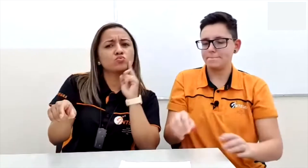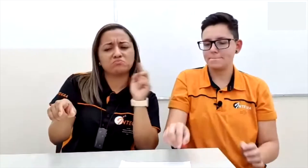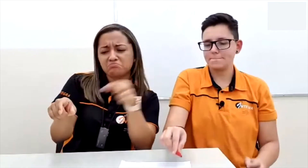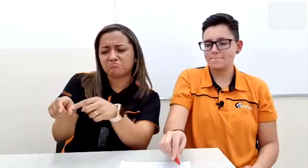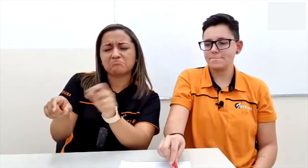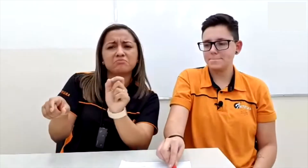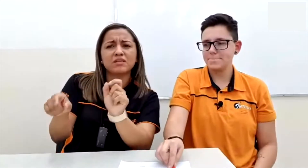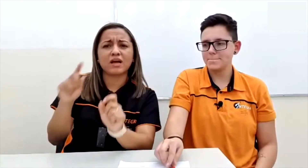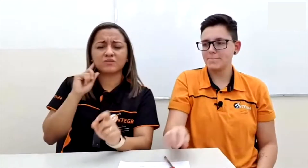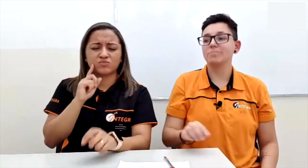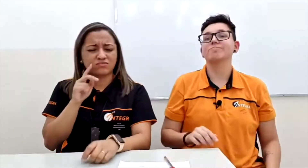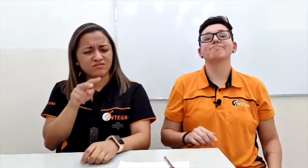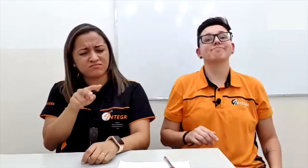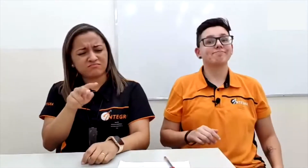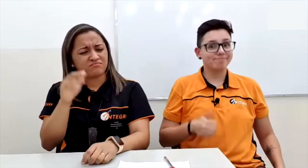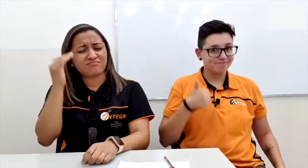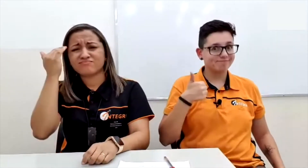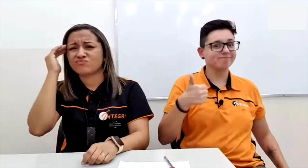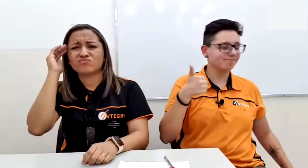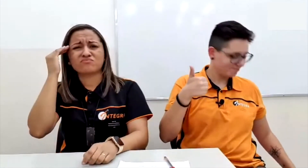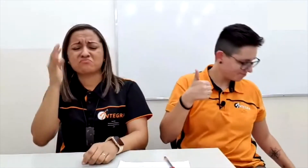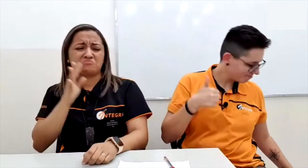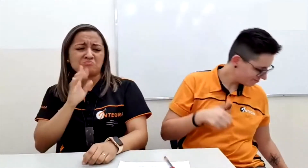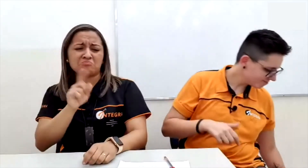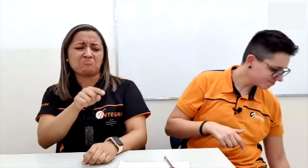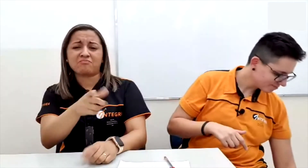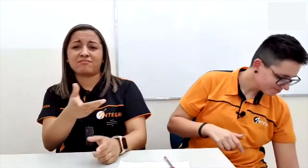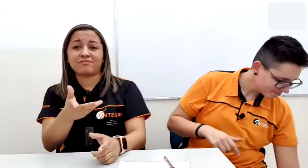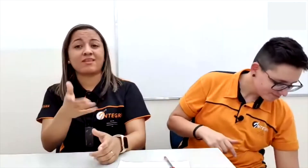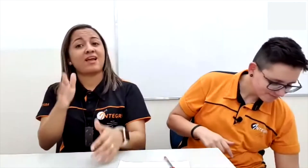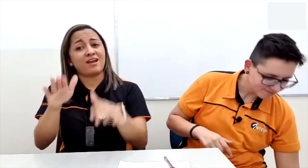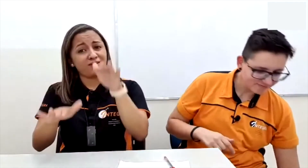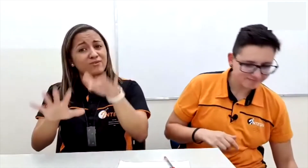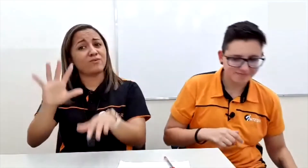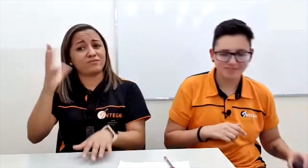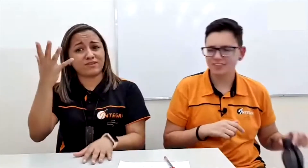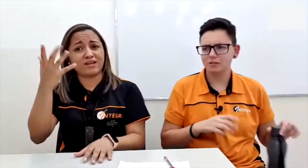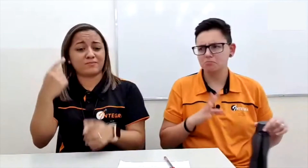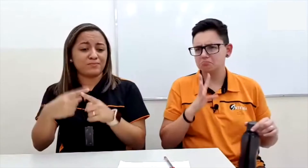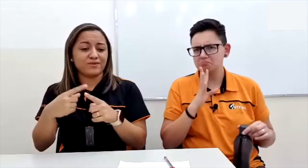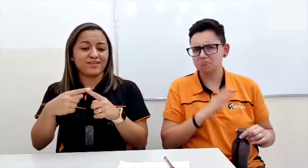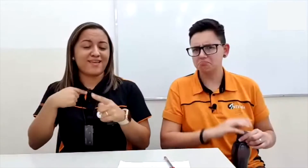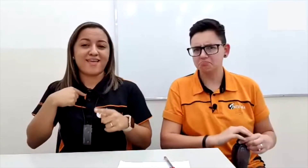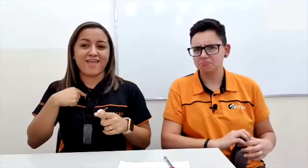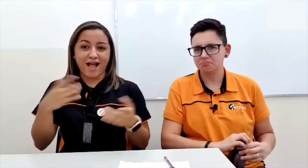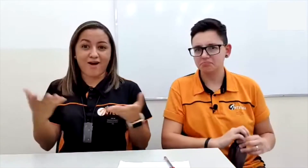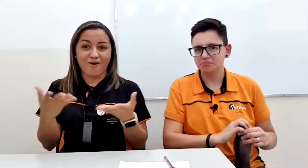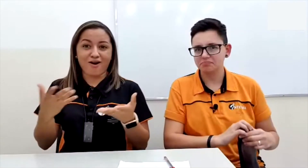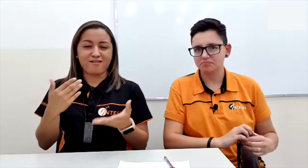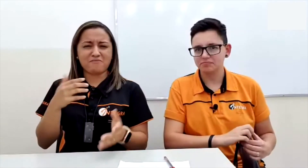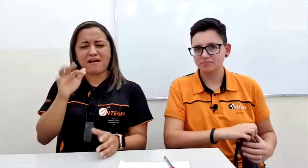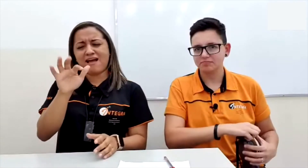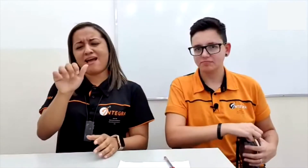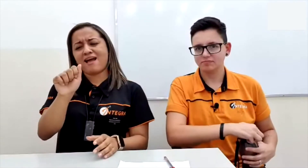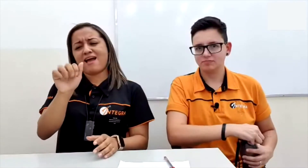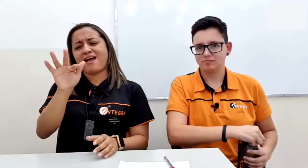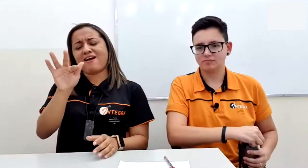em português, mostra para o surdo e pergunta, o surdo olha ali e fala, nossa, eu não conheço essa palavra. Acontece